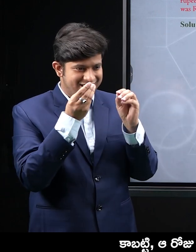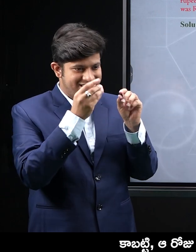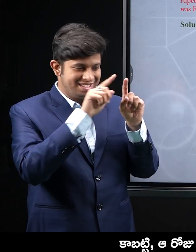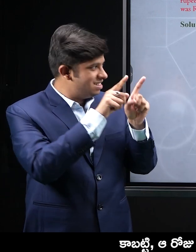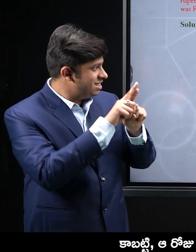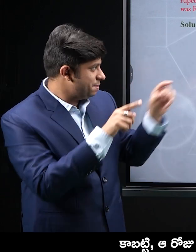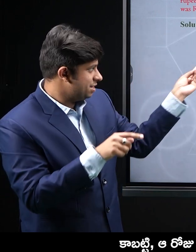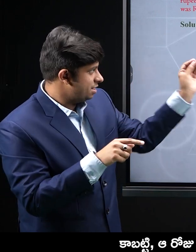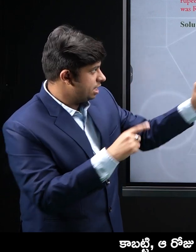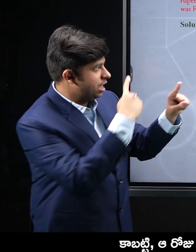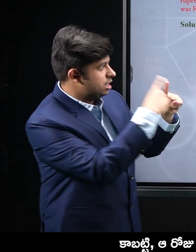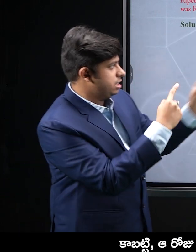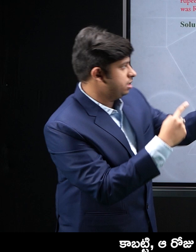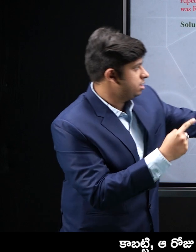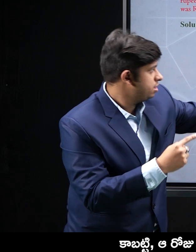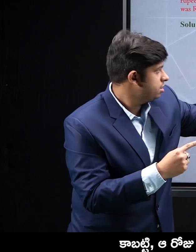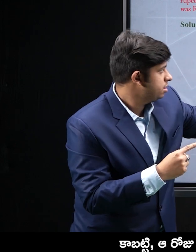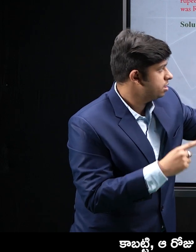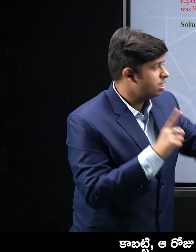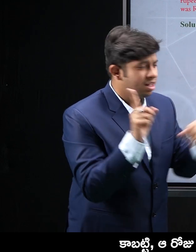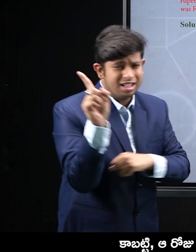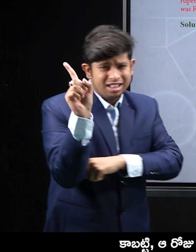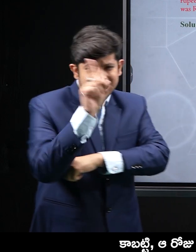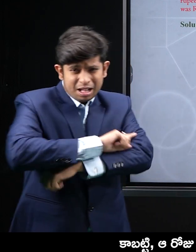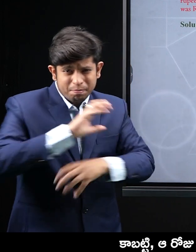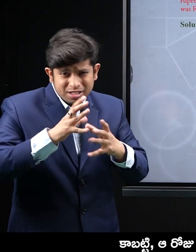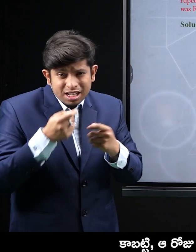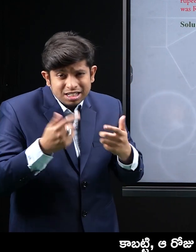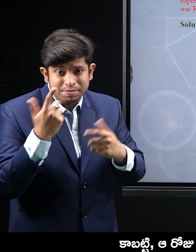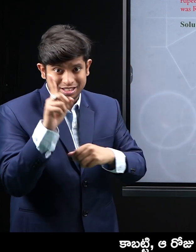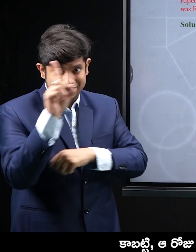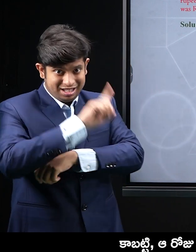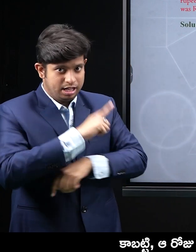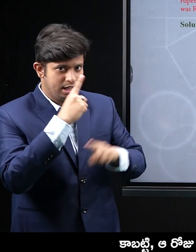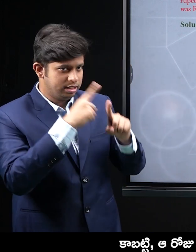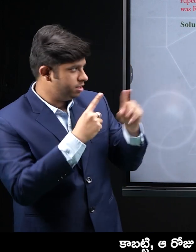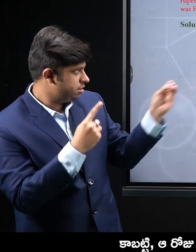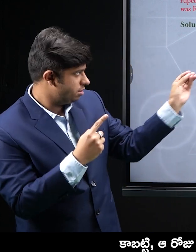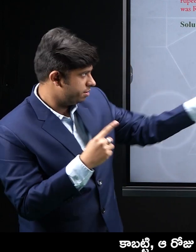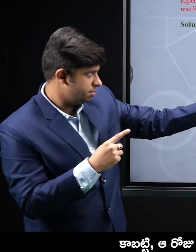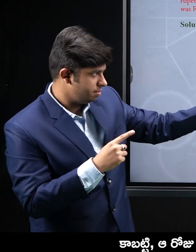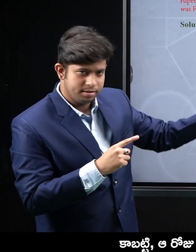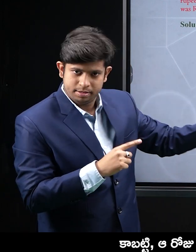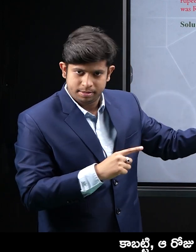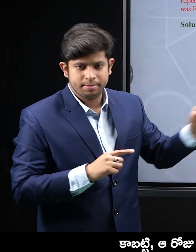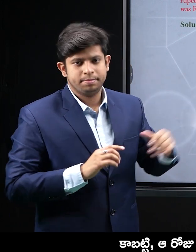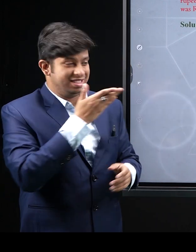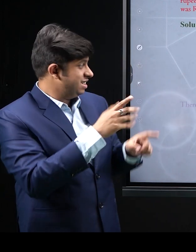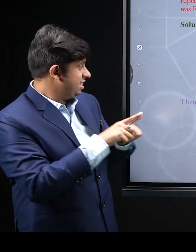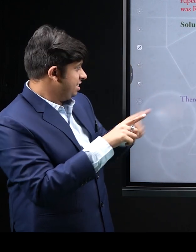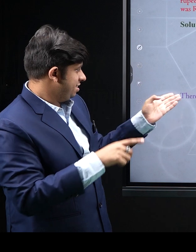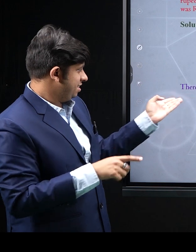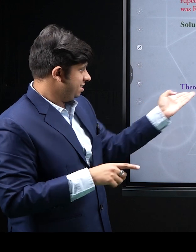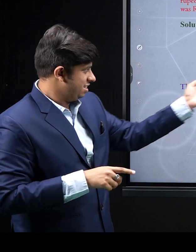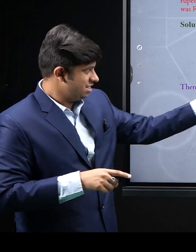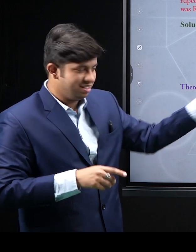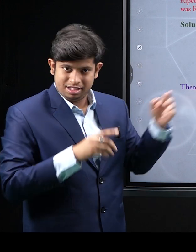రోజు మొత్తం ఉత్పత్తి వ్యయం రూపాయల్లో x ఇంటూ 110 మైనస్ x. కాబట్టి x ఇంటూ